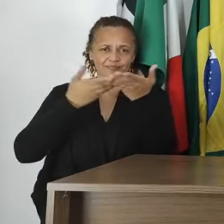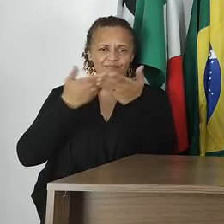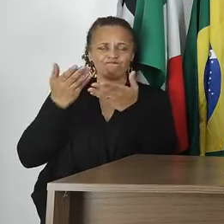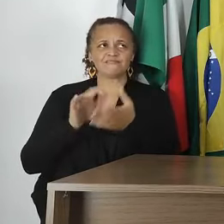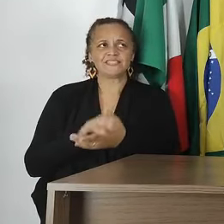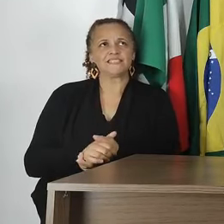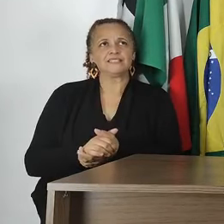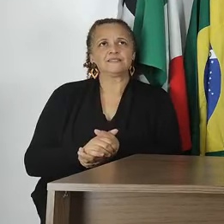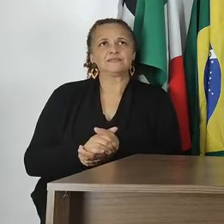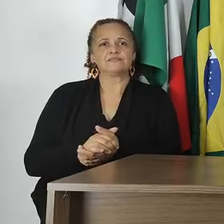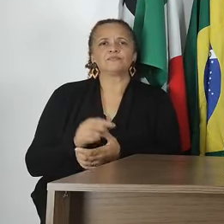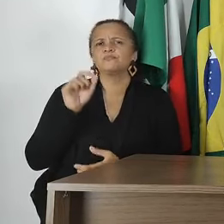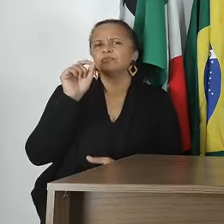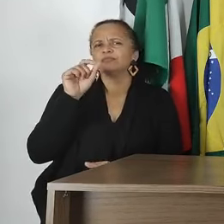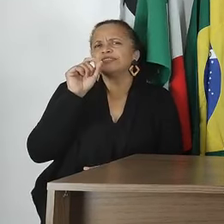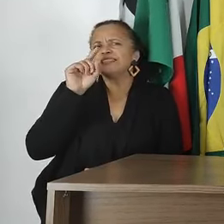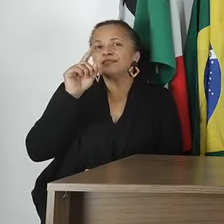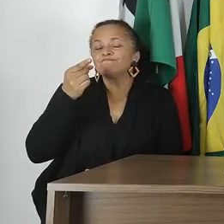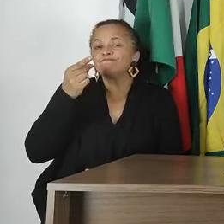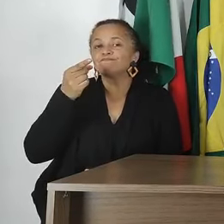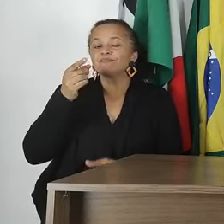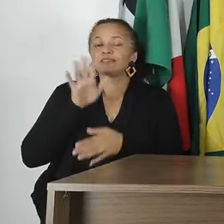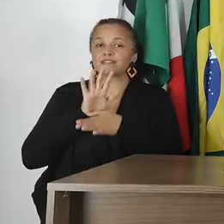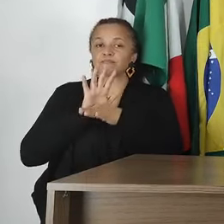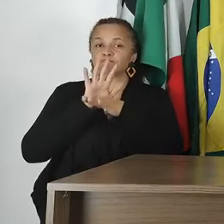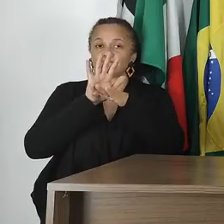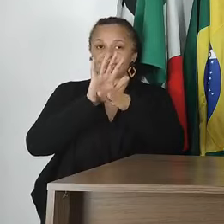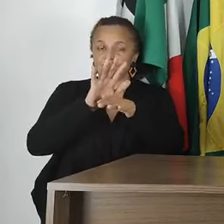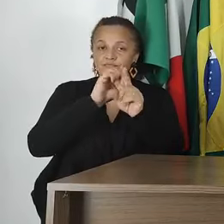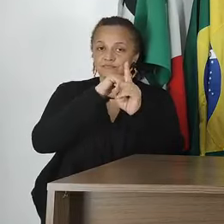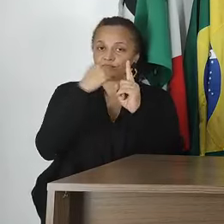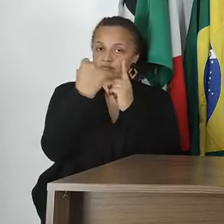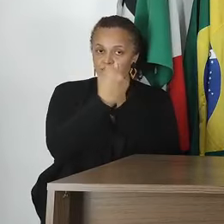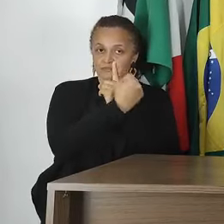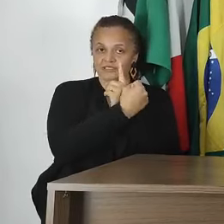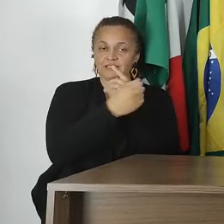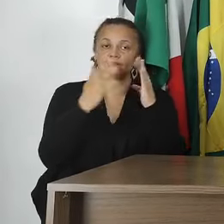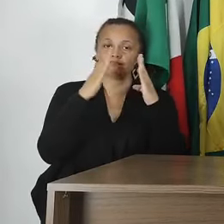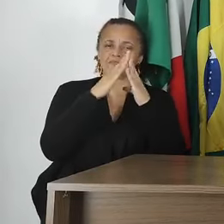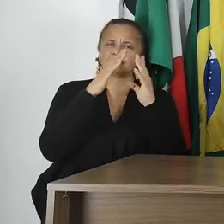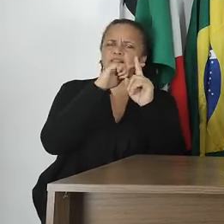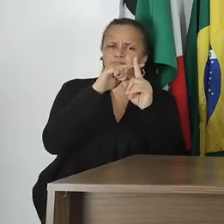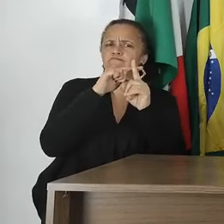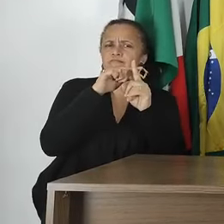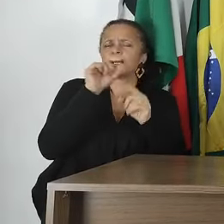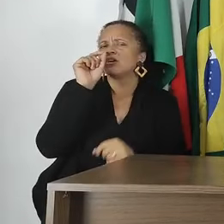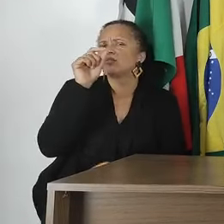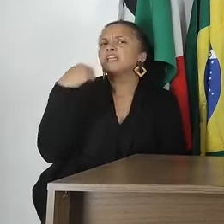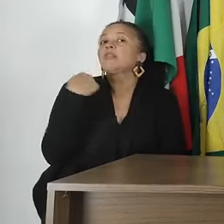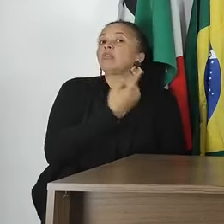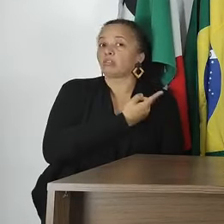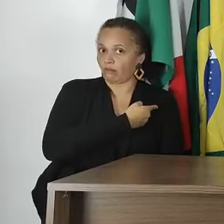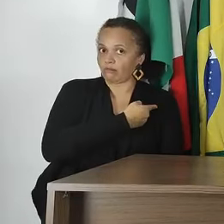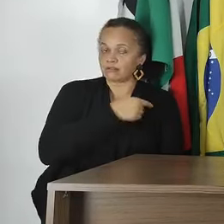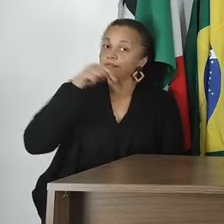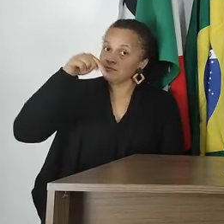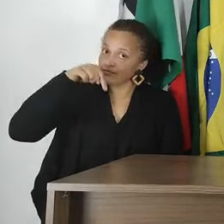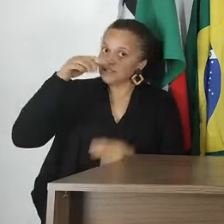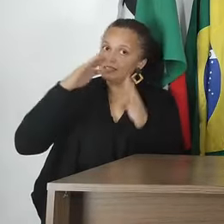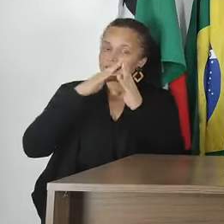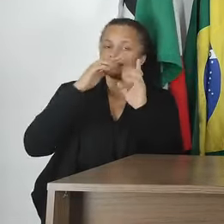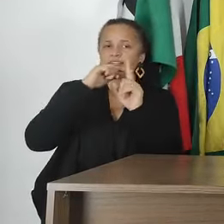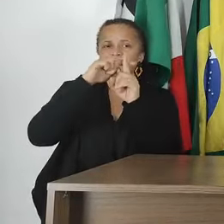reflexão sobre o que é ação social na igreja, sobre o que nós, da Igreja Evangélica Ana Maria,